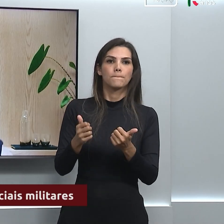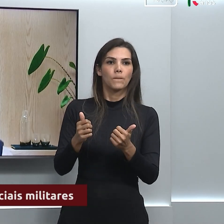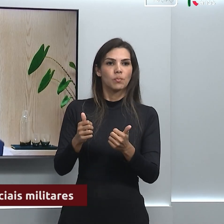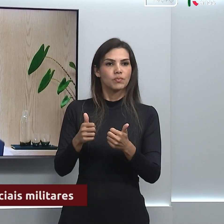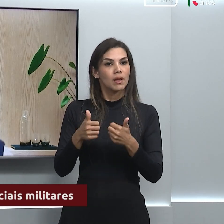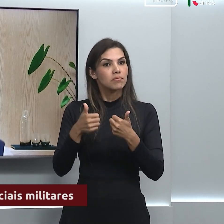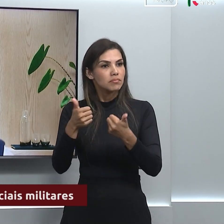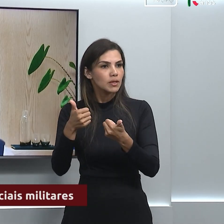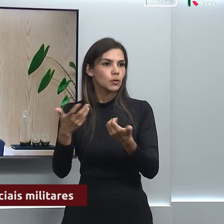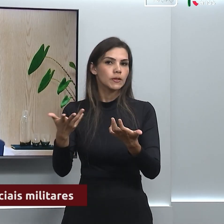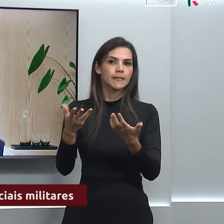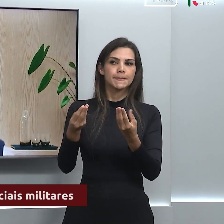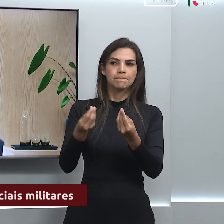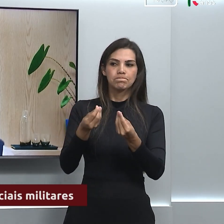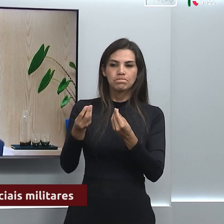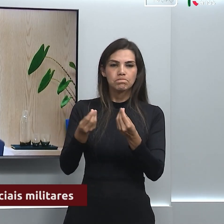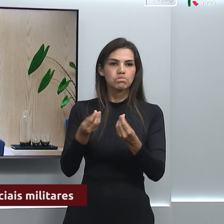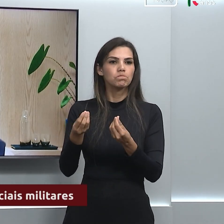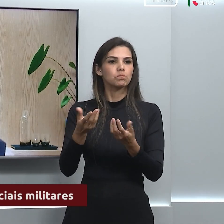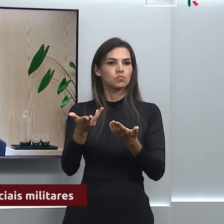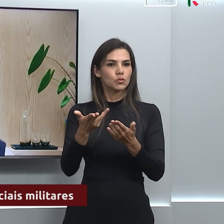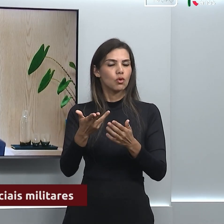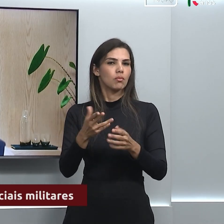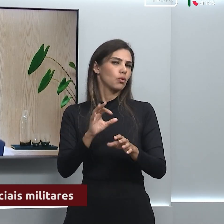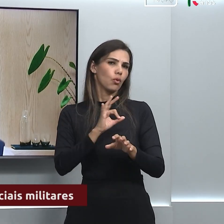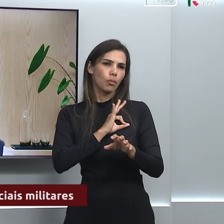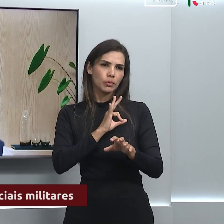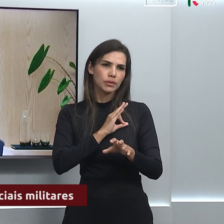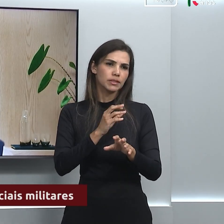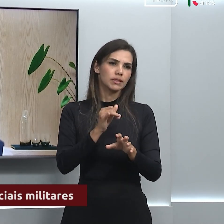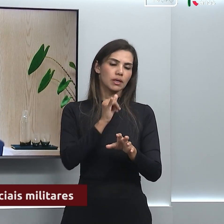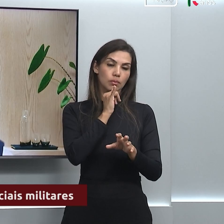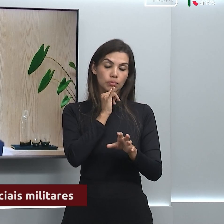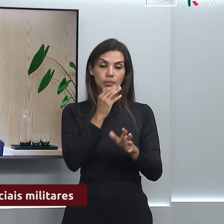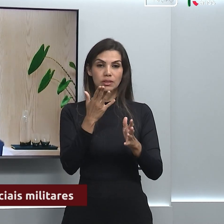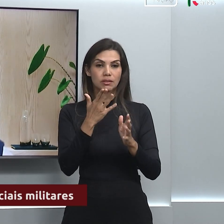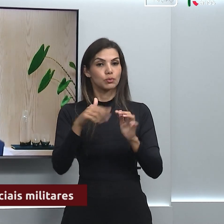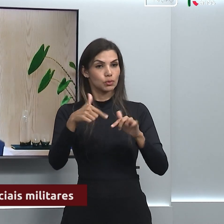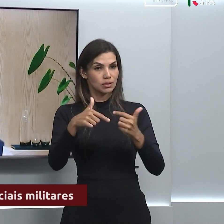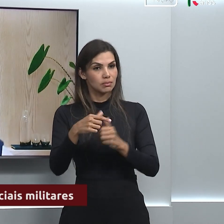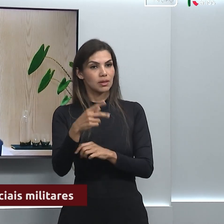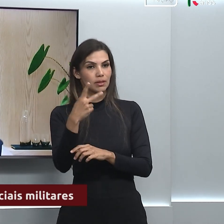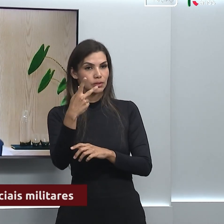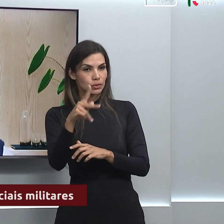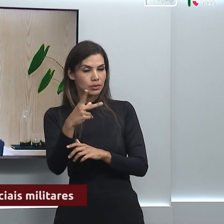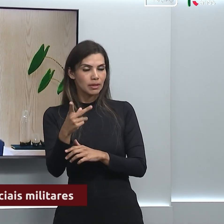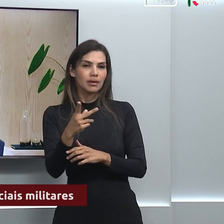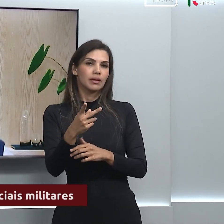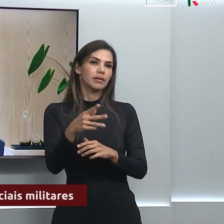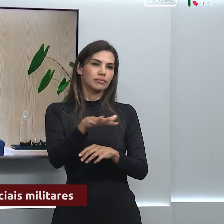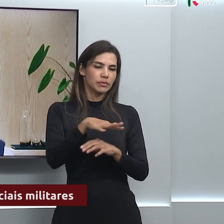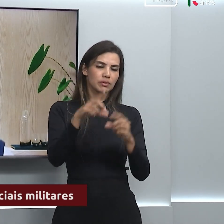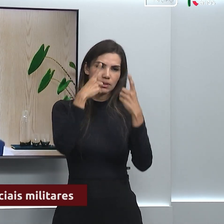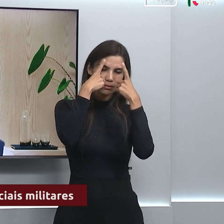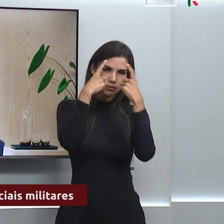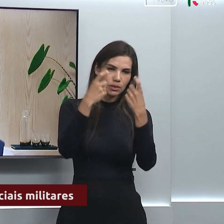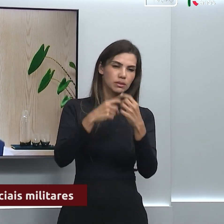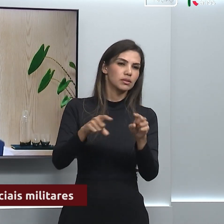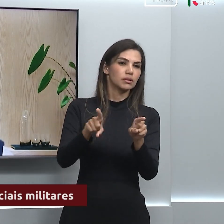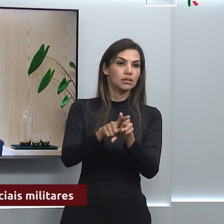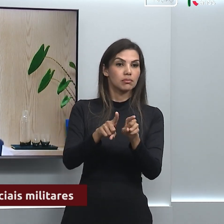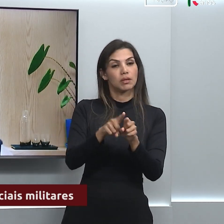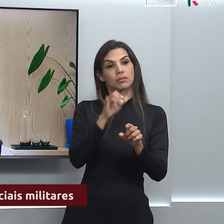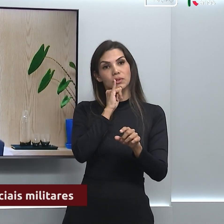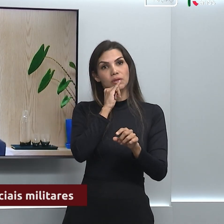Uma diligência que tem um cunho já de potencial lesividade, né, lesão à vida